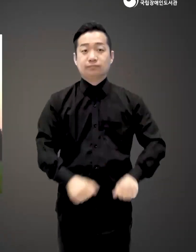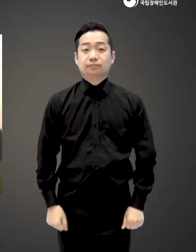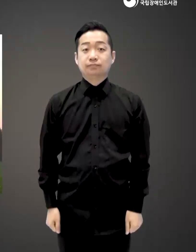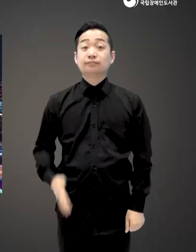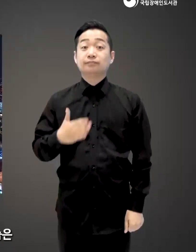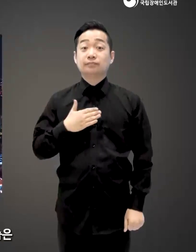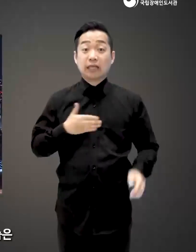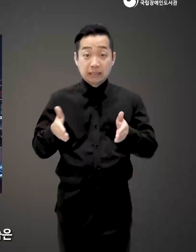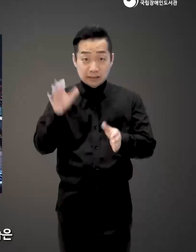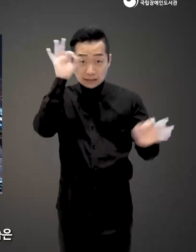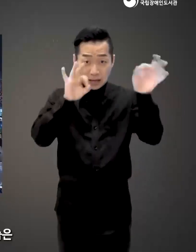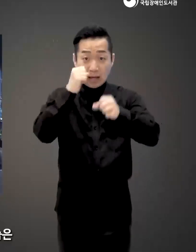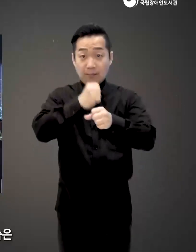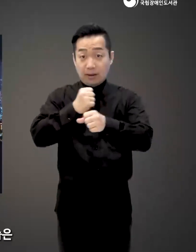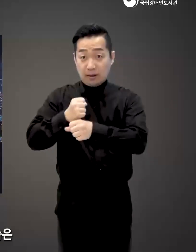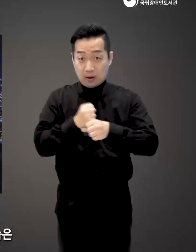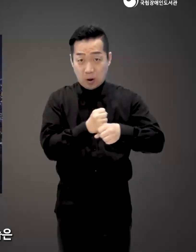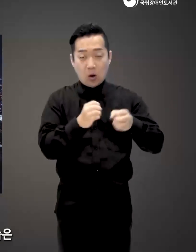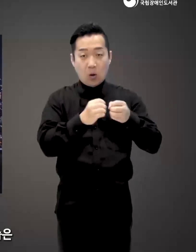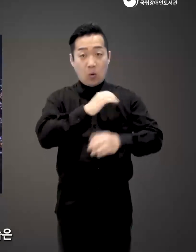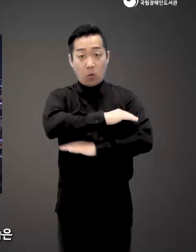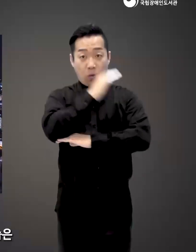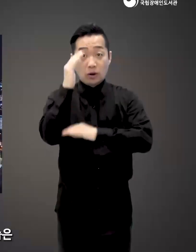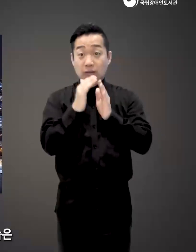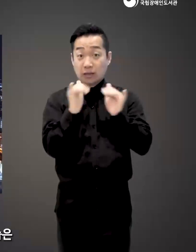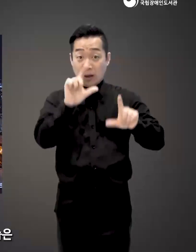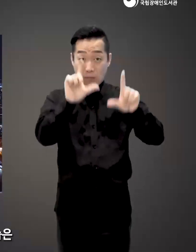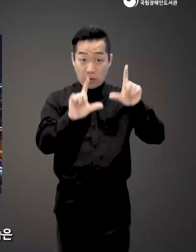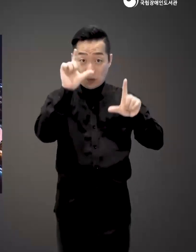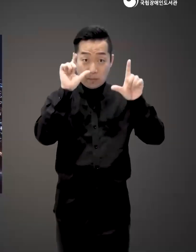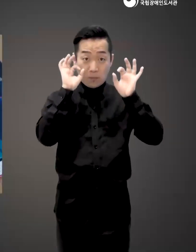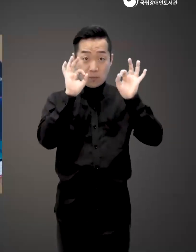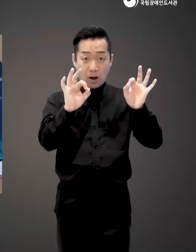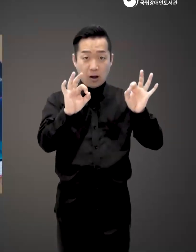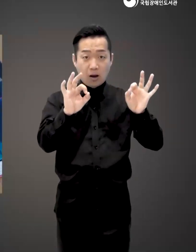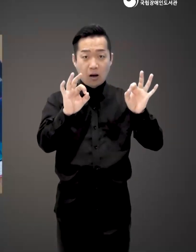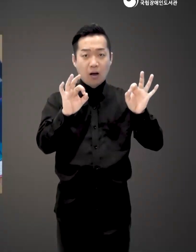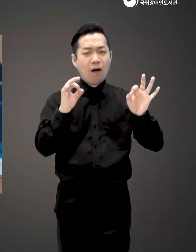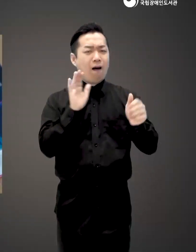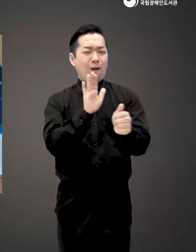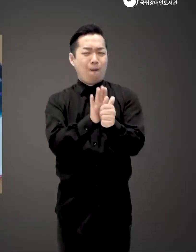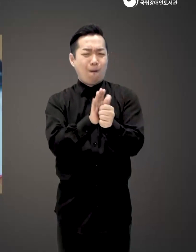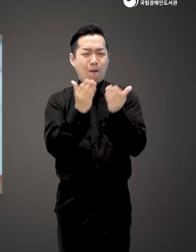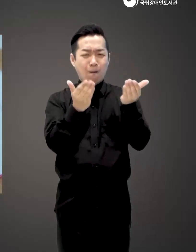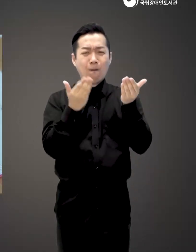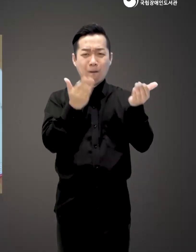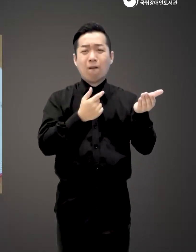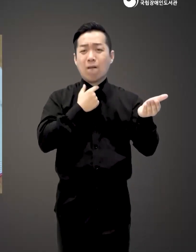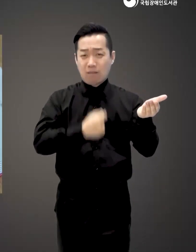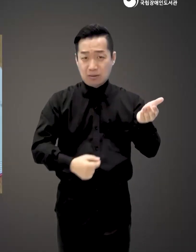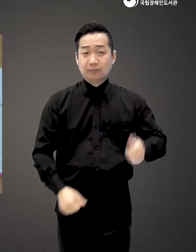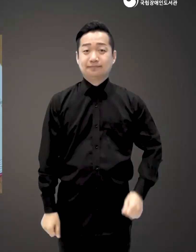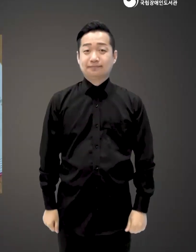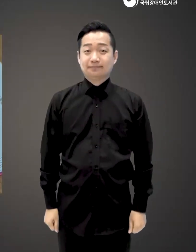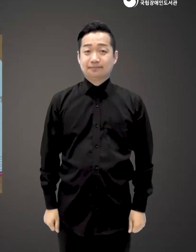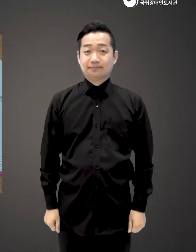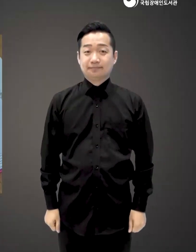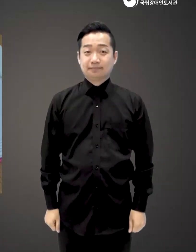관철하며 스스로의 길을 찾아 만들어가는 소설 속 인물들의 모습은 왜인지 마구마구 응원을 보내고 싶게